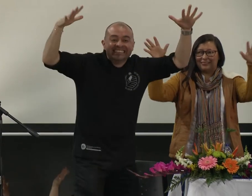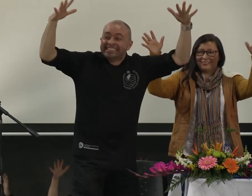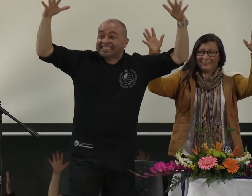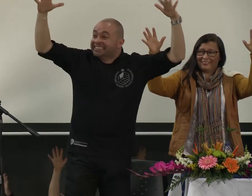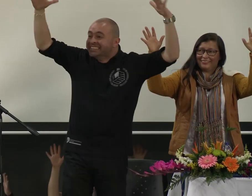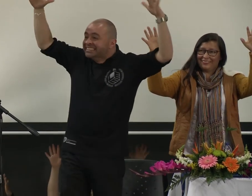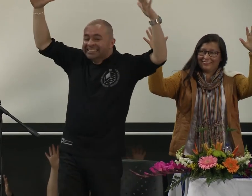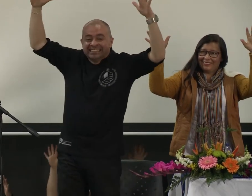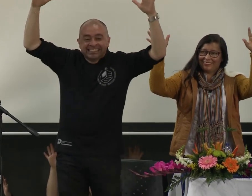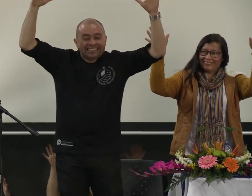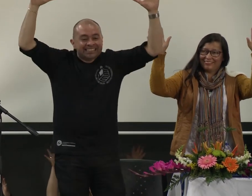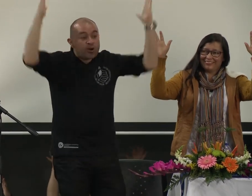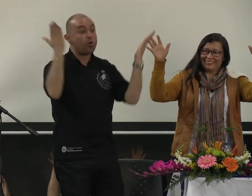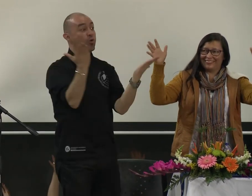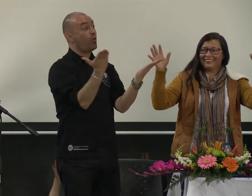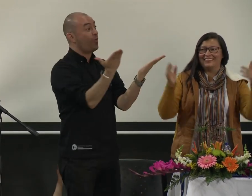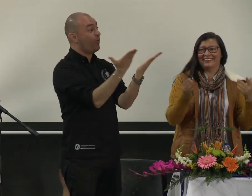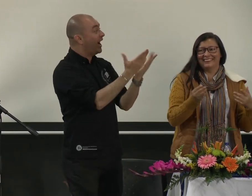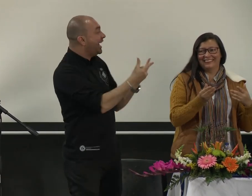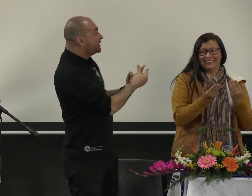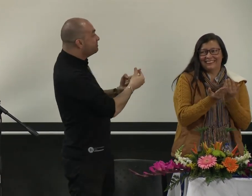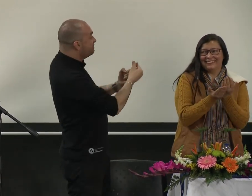la cara de felicidad